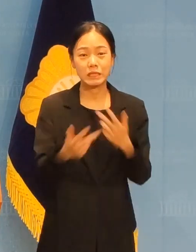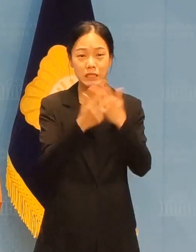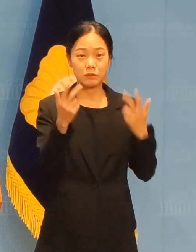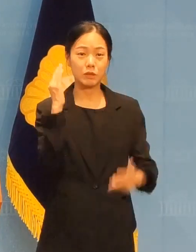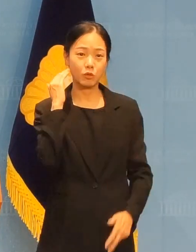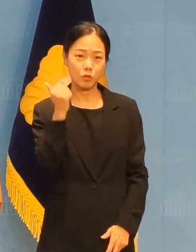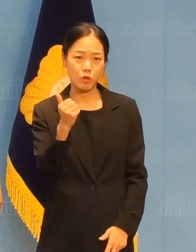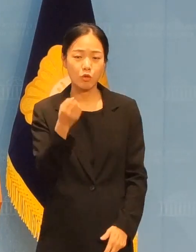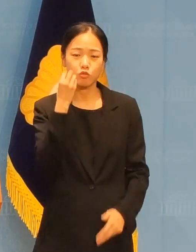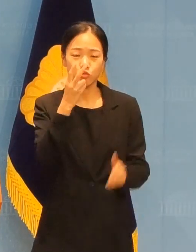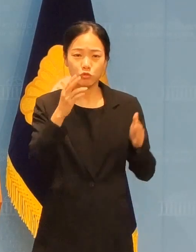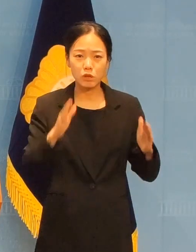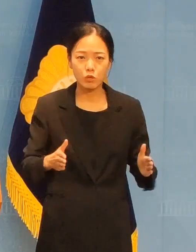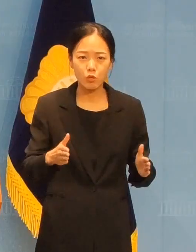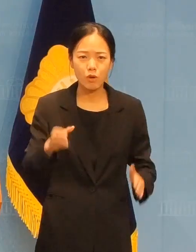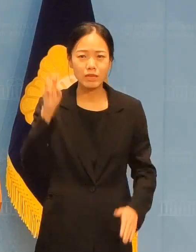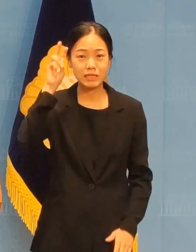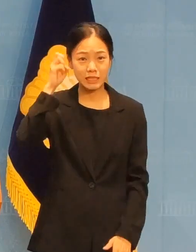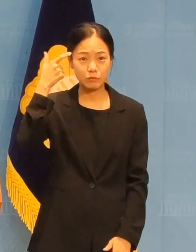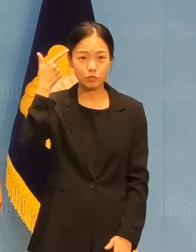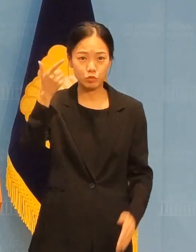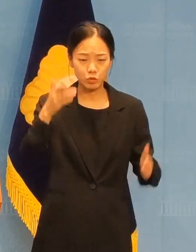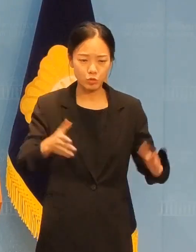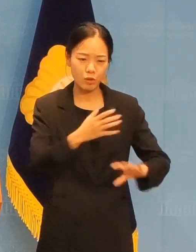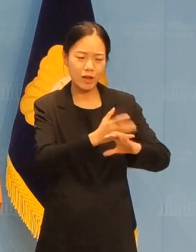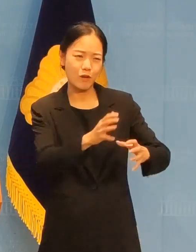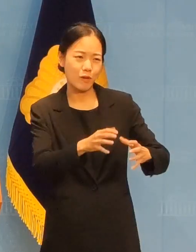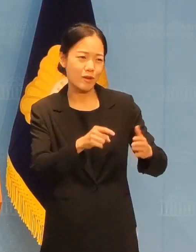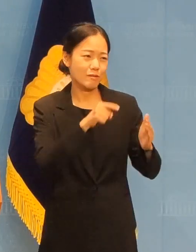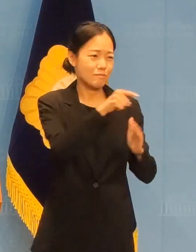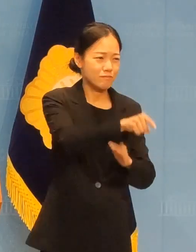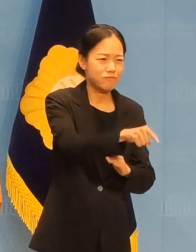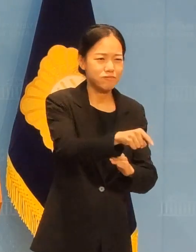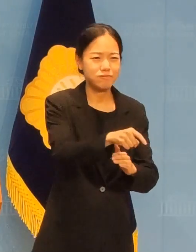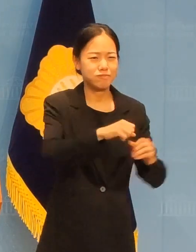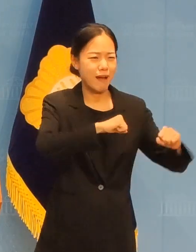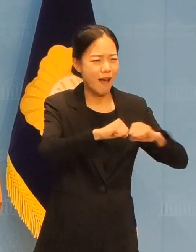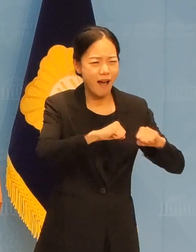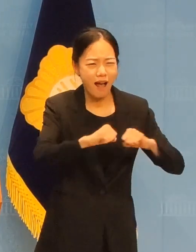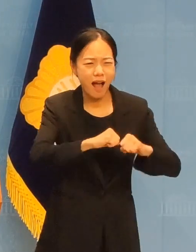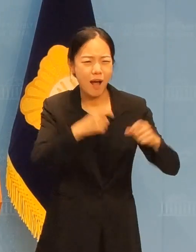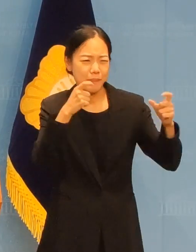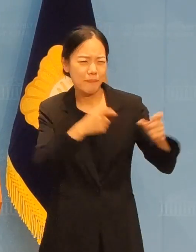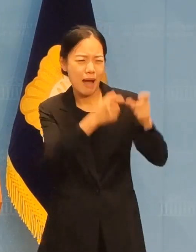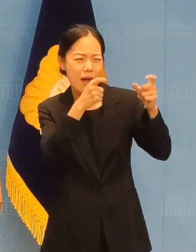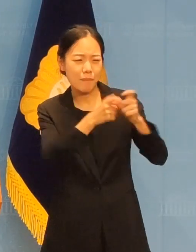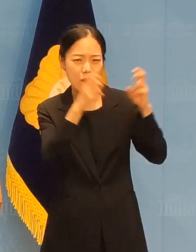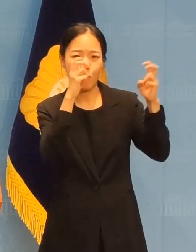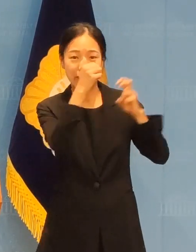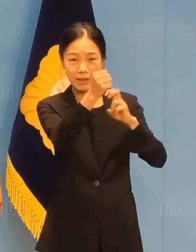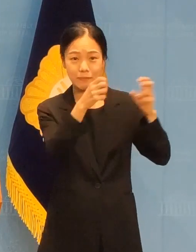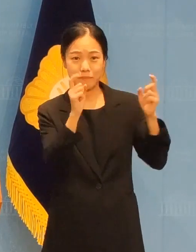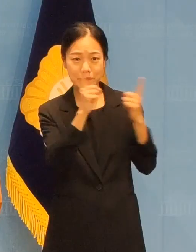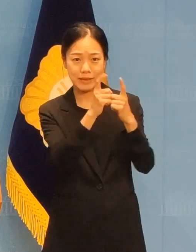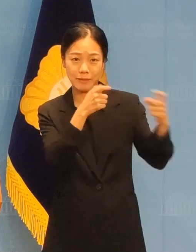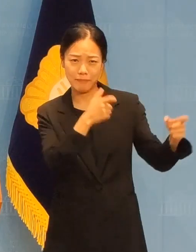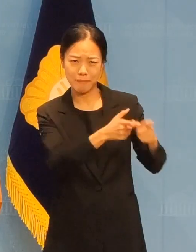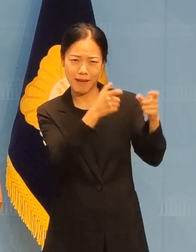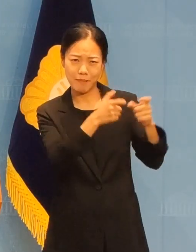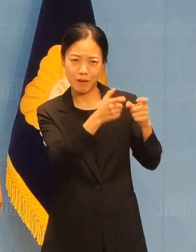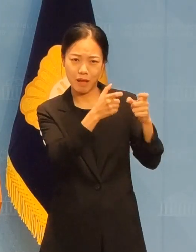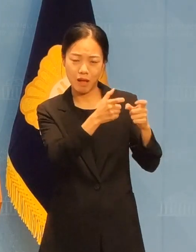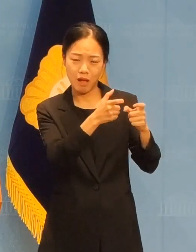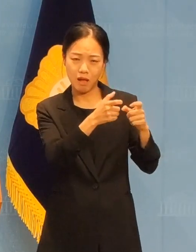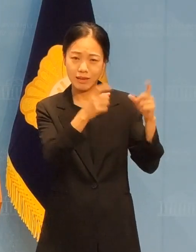해외를 맴돌며 대기업 총수들과 맥주 건배 사진을 찍는 동안 대한민국의 민생은